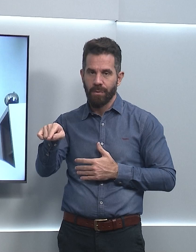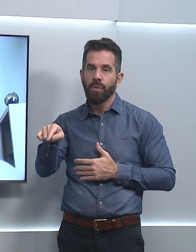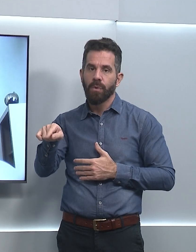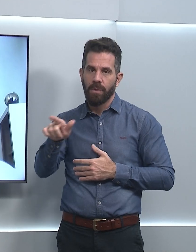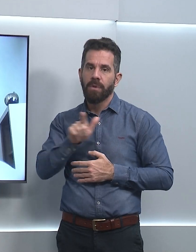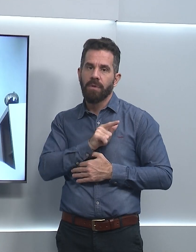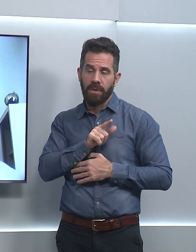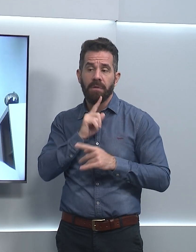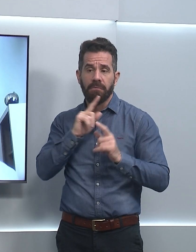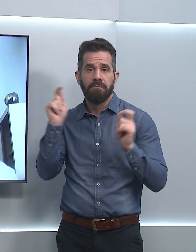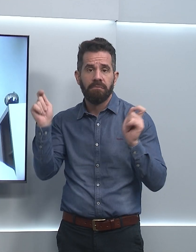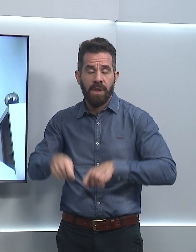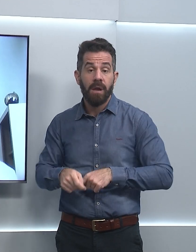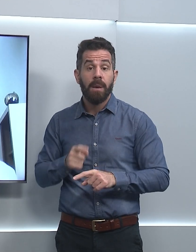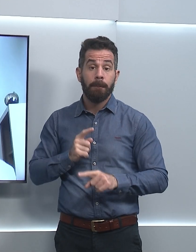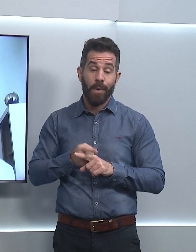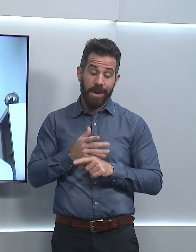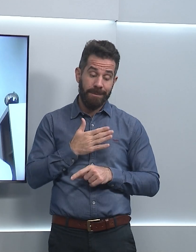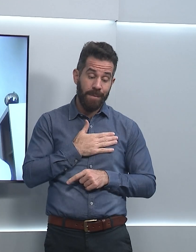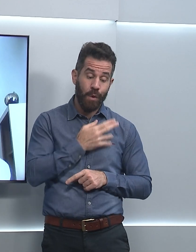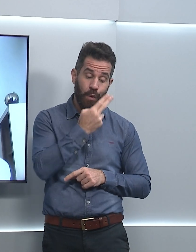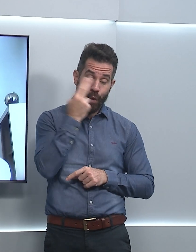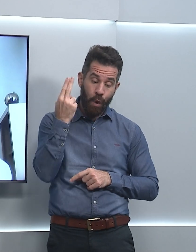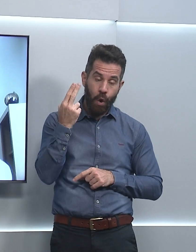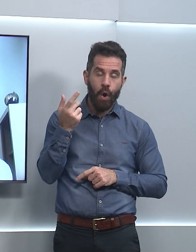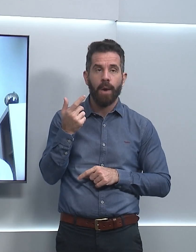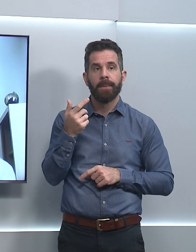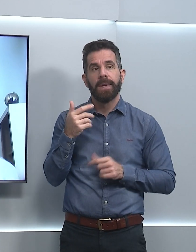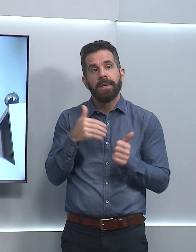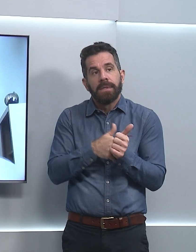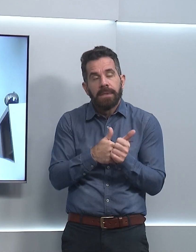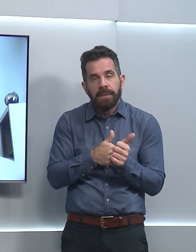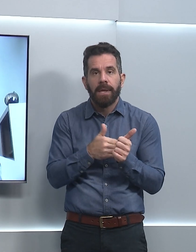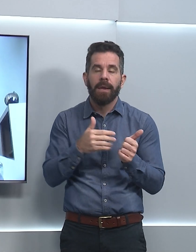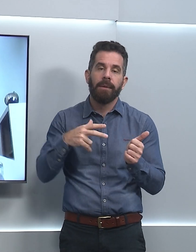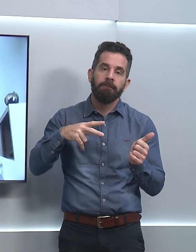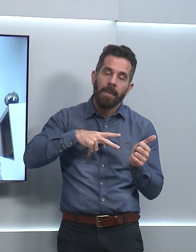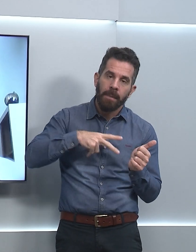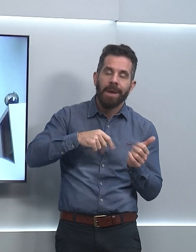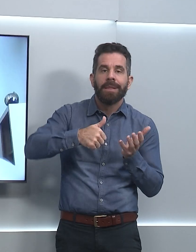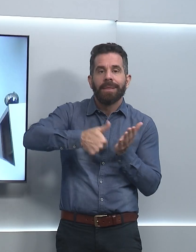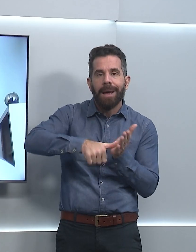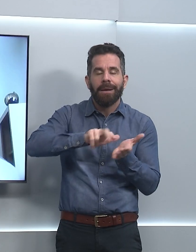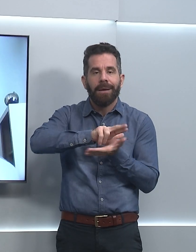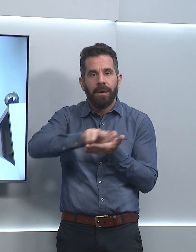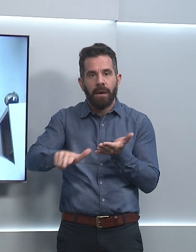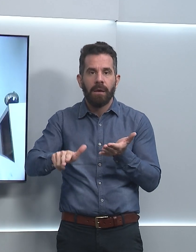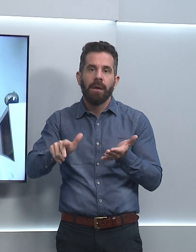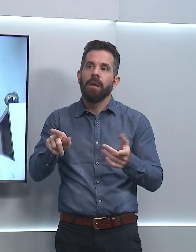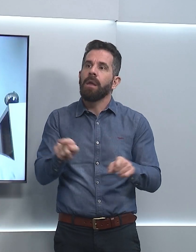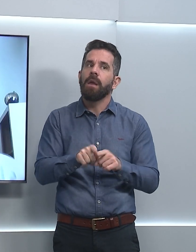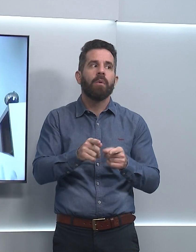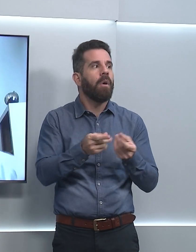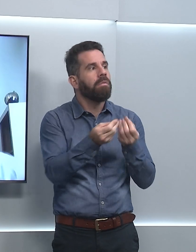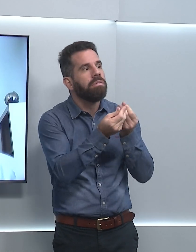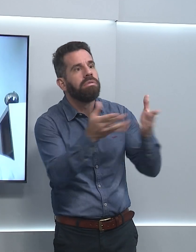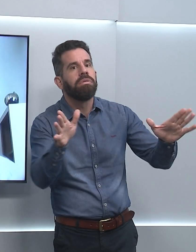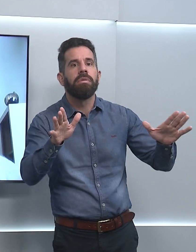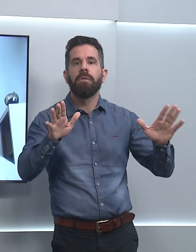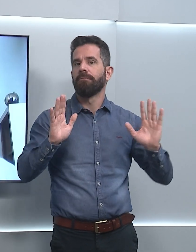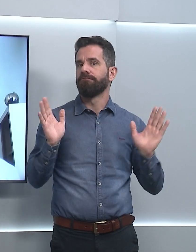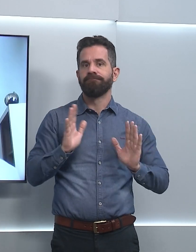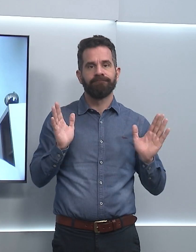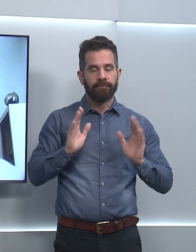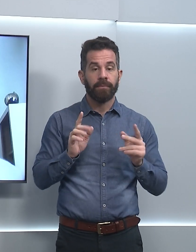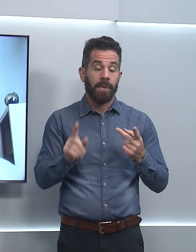porque essa conta do idoso, esses dados dos idosos não vão ficar vulneráveis. Outra ferramenta importantíssima